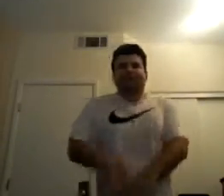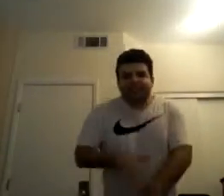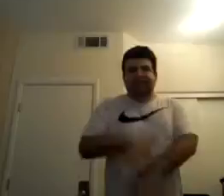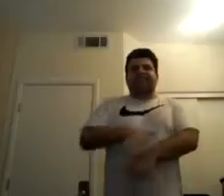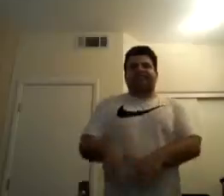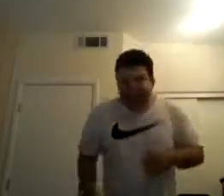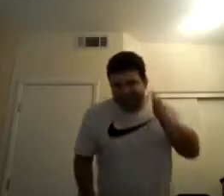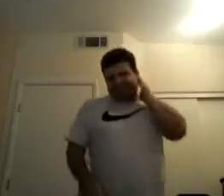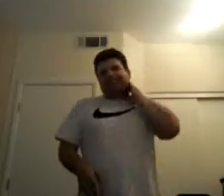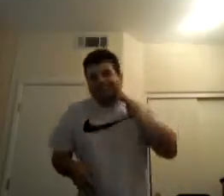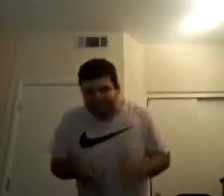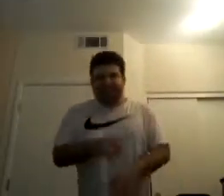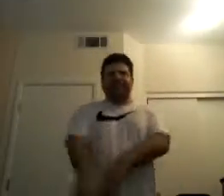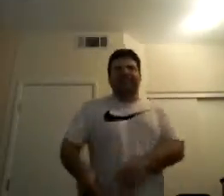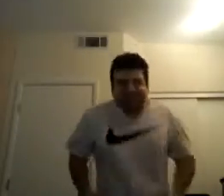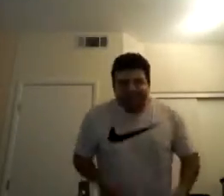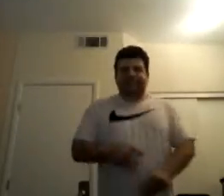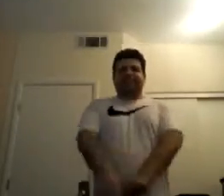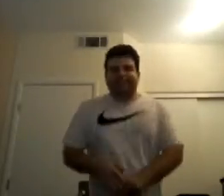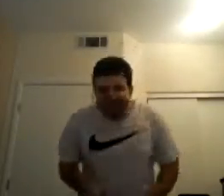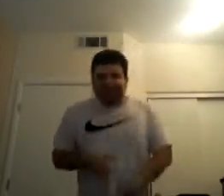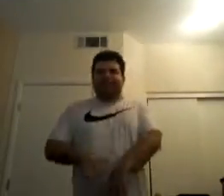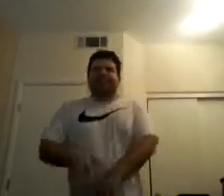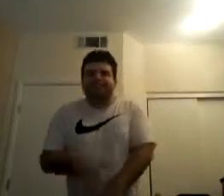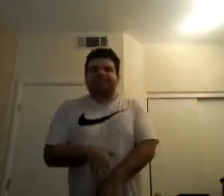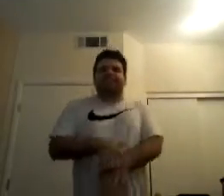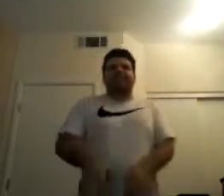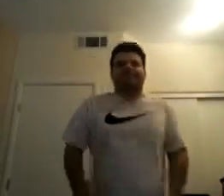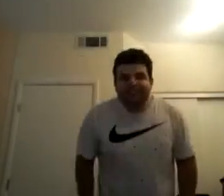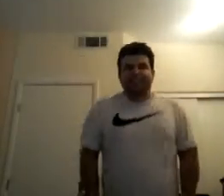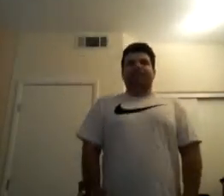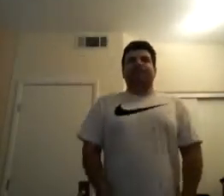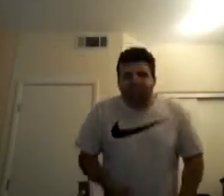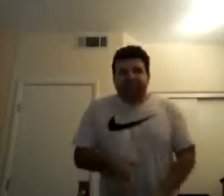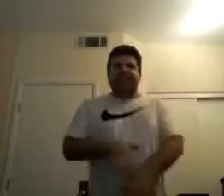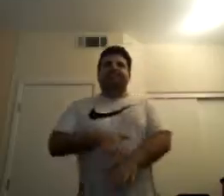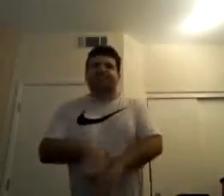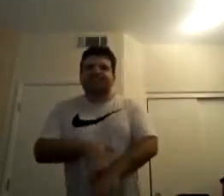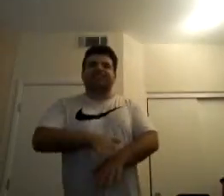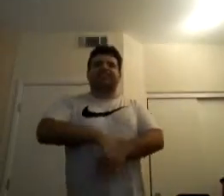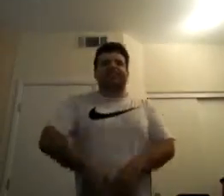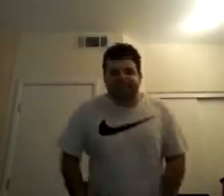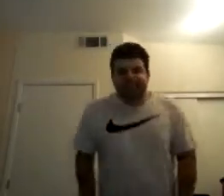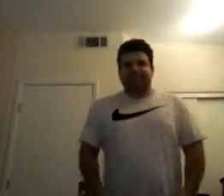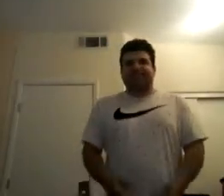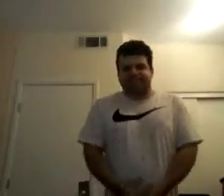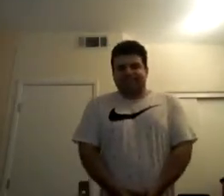ਪੰਜਾਬ ਤੁਹਾਡੀ ਨਗਰੀ ਦਾ ਲਾਂਦਾ ਗੇੜਾ ਮੋਦੀ ਅੱਖਾਂ 'ਚ ਅੱਗ ਪਾ ਕੇ ਵੇਖਾਵੇ ਹੋ ਮਾਈਕ ਦਾ ਕਿਹੜਾ ਜਿਹੜਾ ਸਾਨੂੰ ਪਾਵੇ